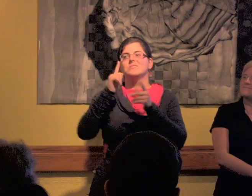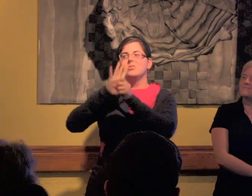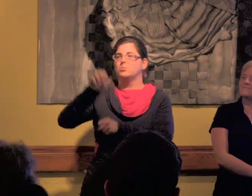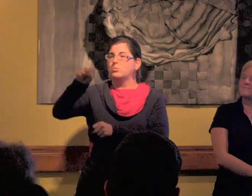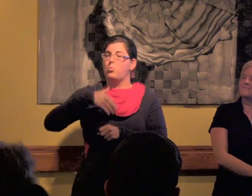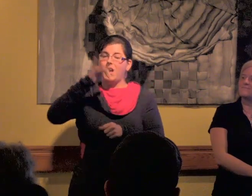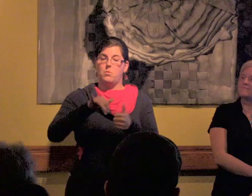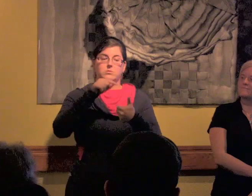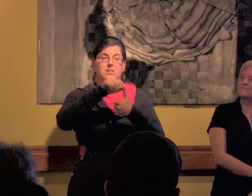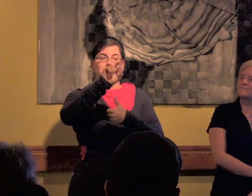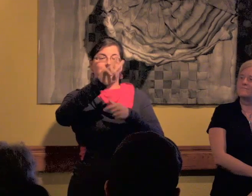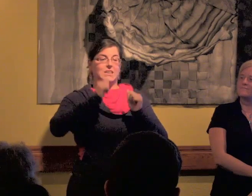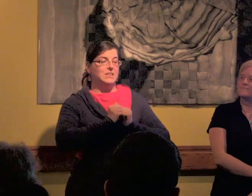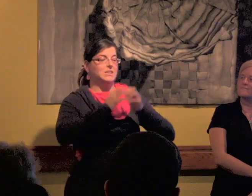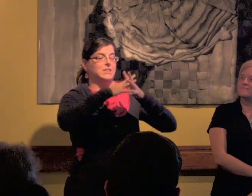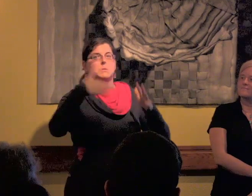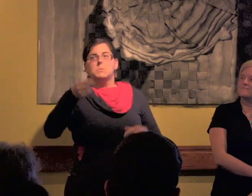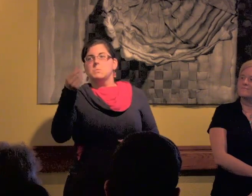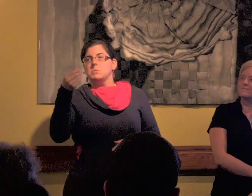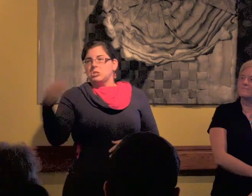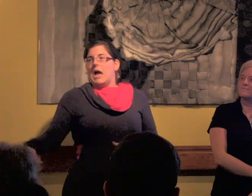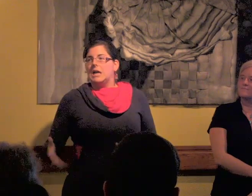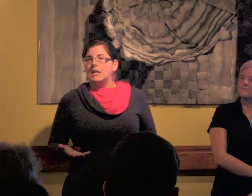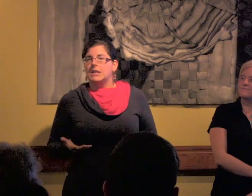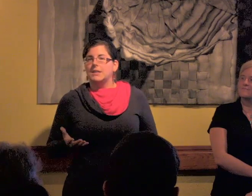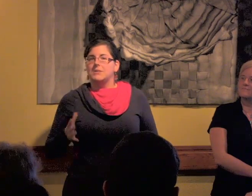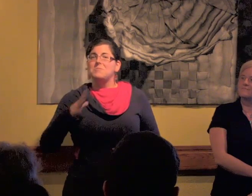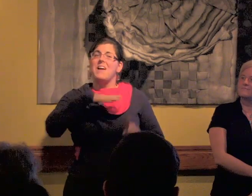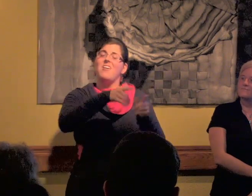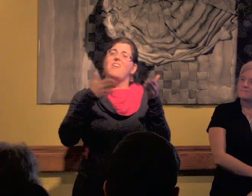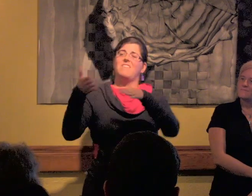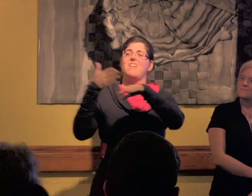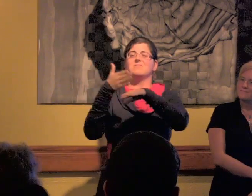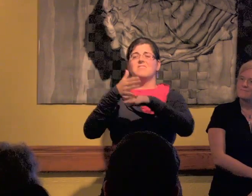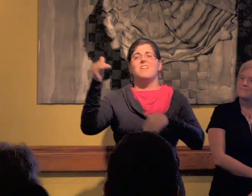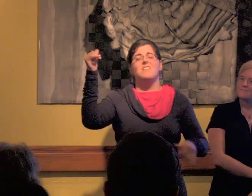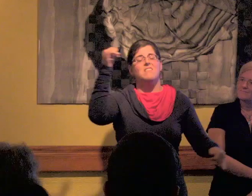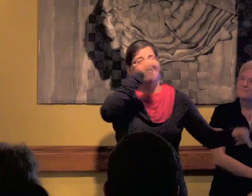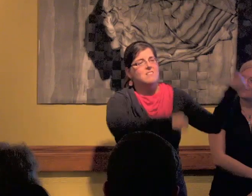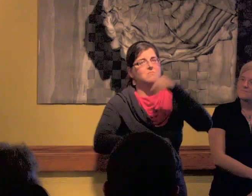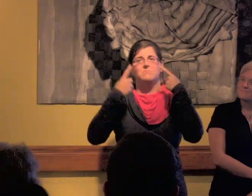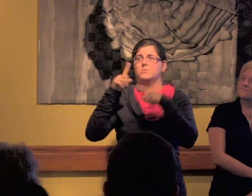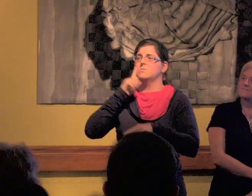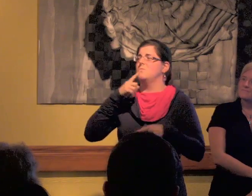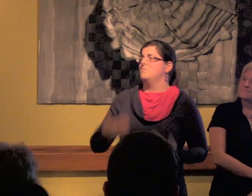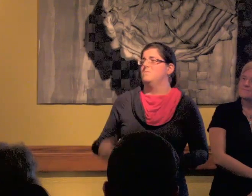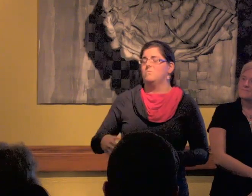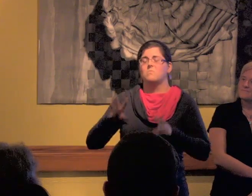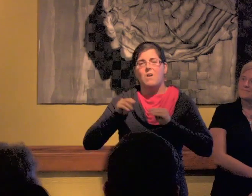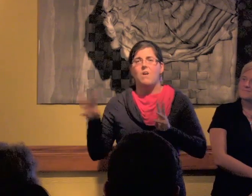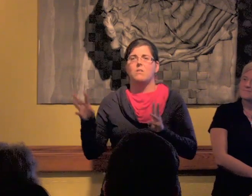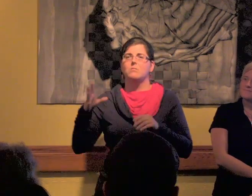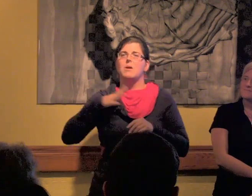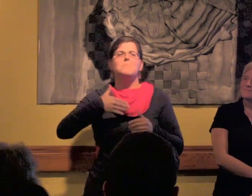Et on peut vraiment retrouver un cas d'autisme, de discrimination systémique. Parce que lorsqu'on demande d'avoir un service de relais vidéo,